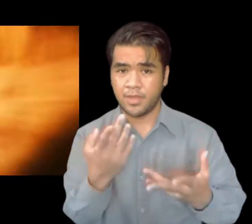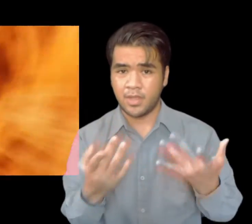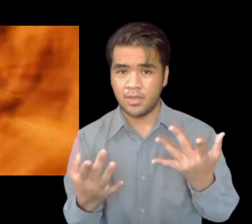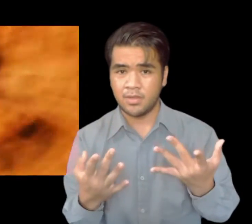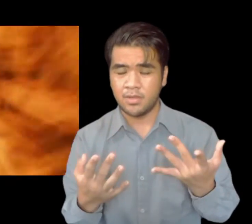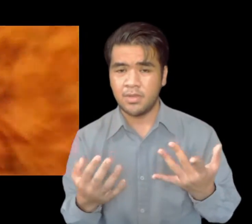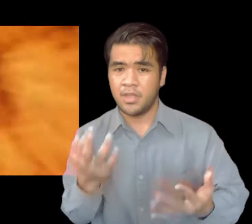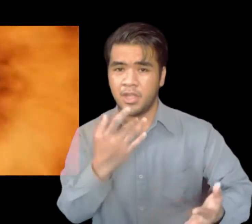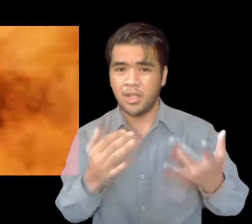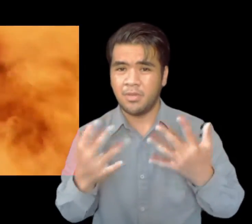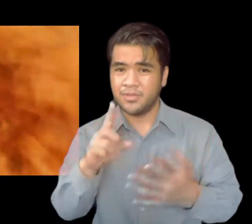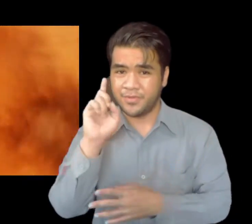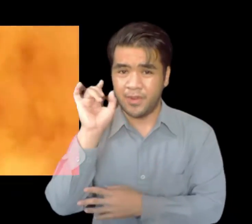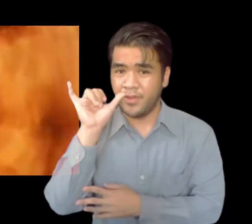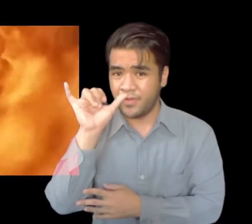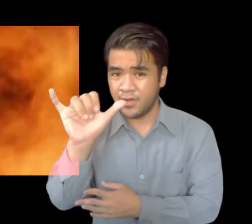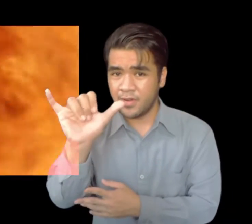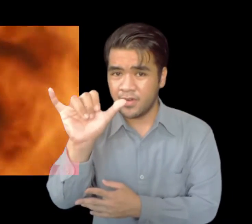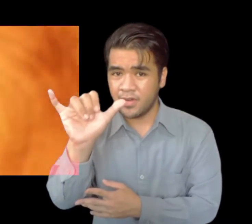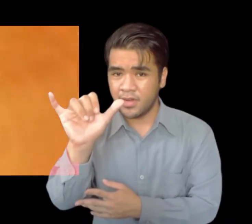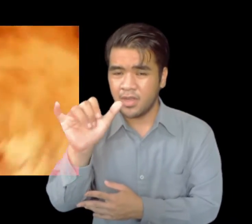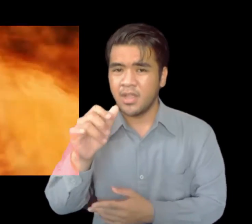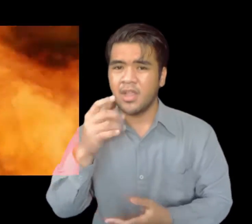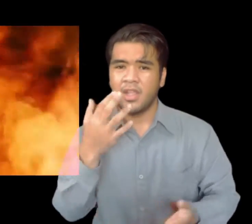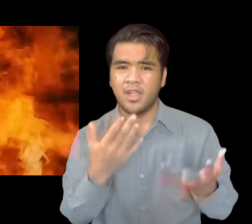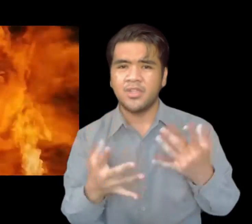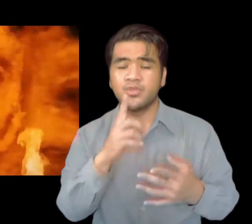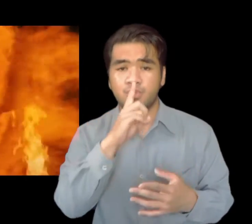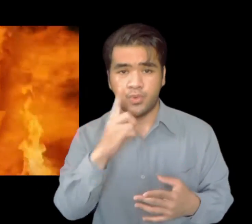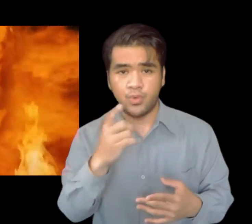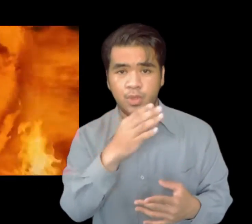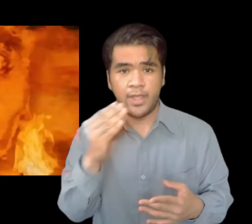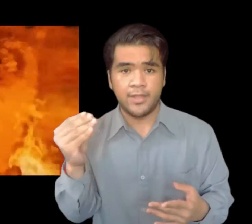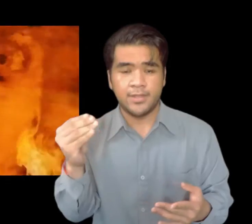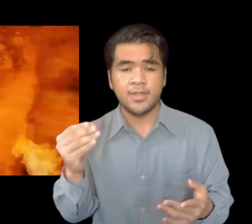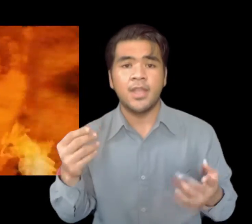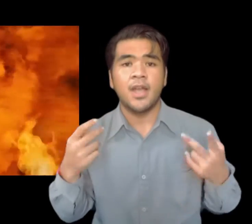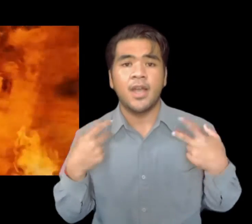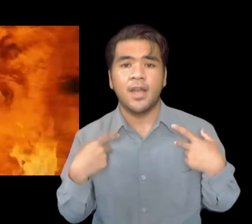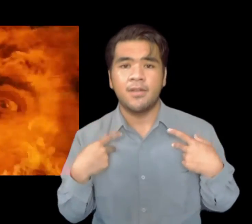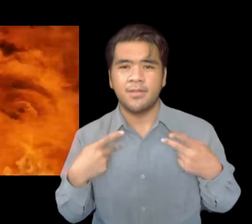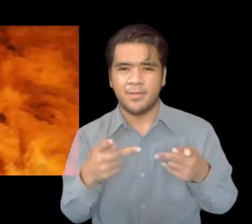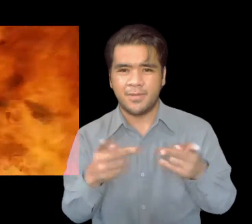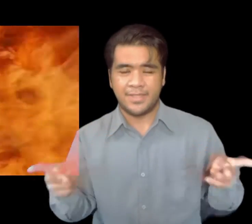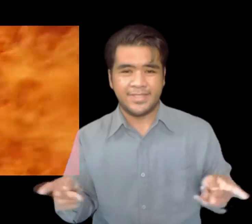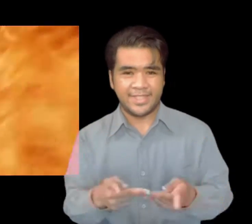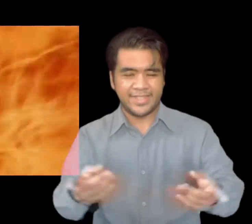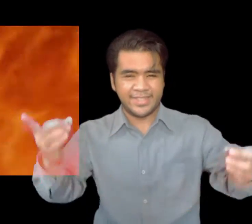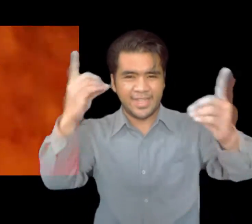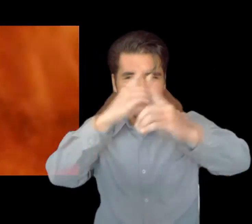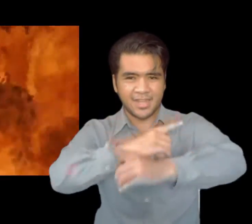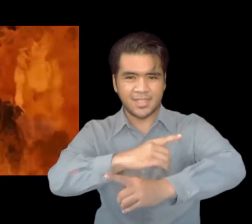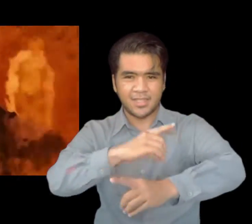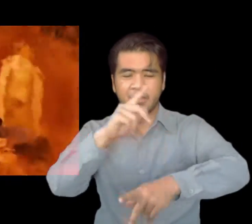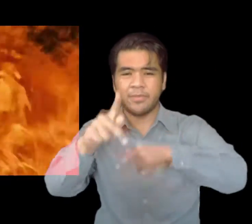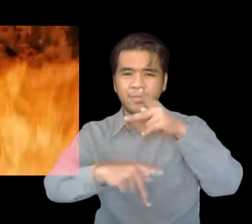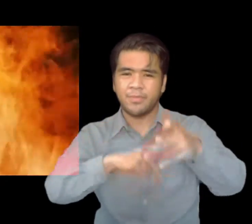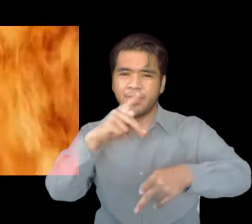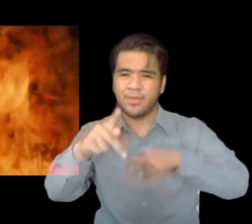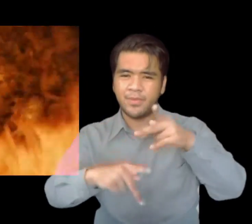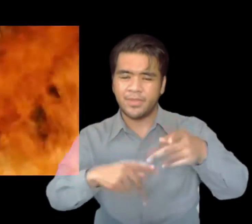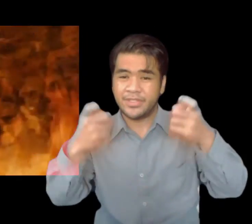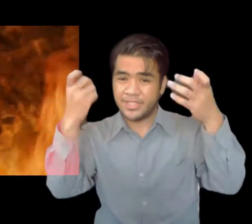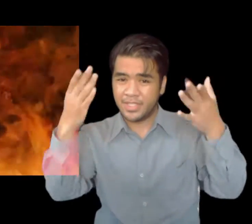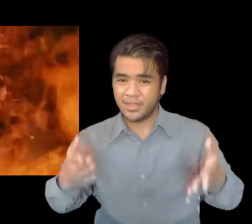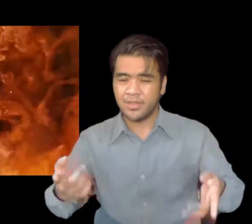Totoo ba ang impyerno? Ang impyerno ba ay walang hanggan? Ang impyerno ay totoo at ito ay isang lugar ng kadiliman kung